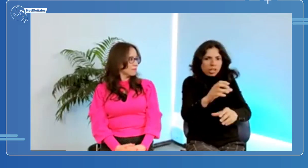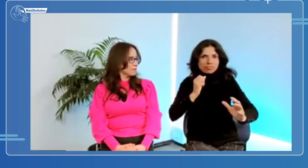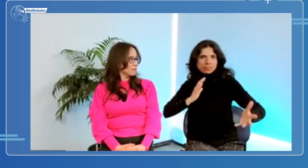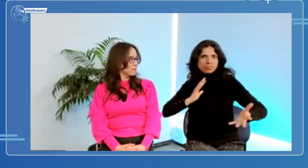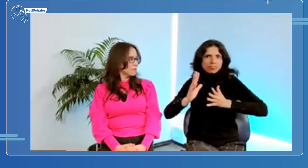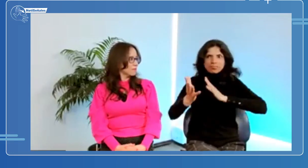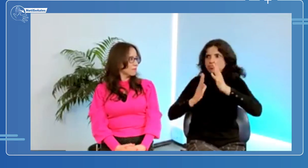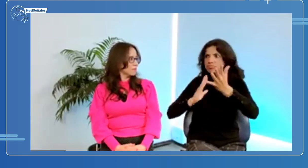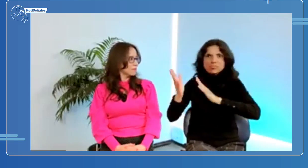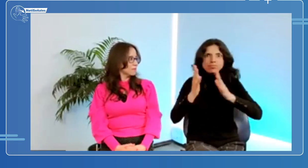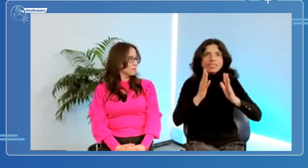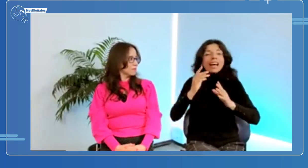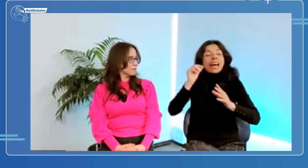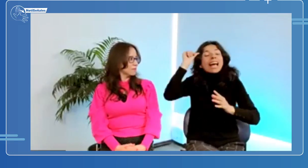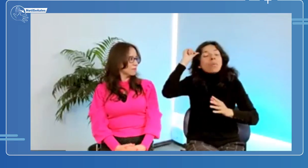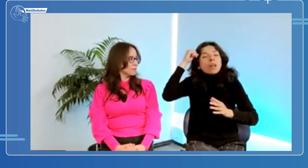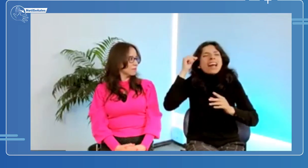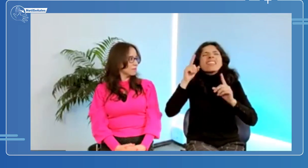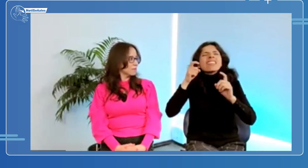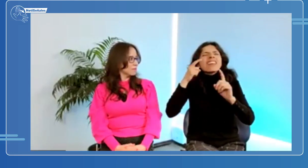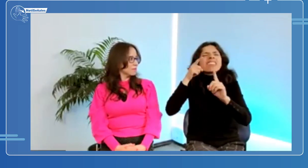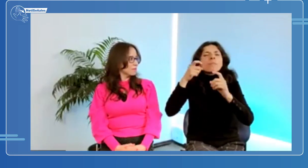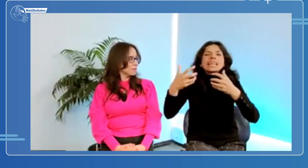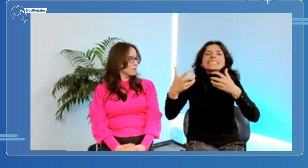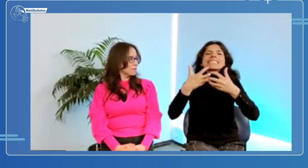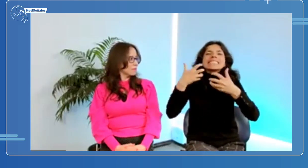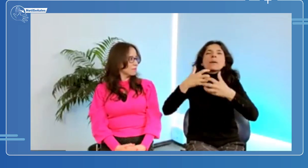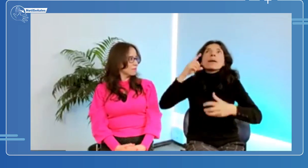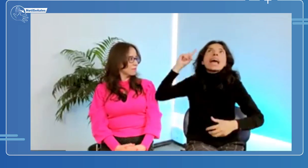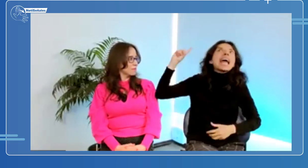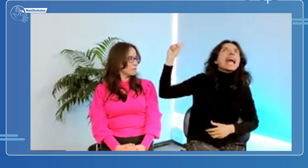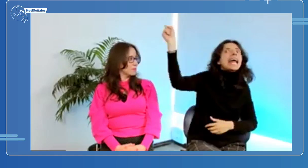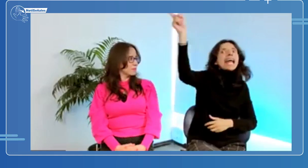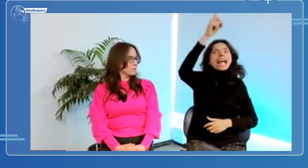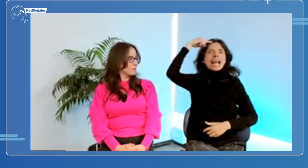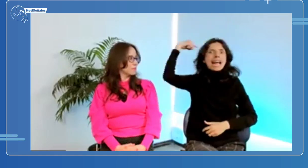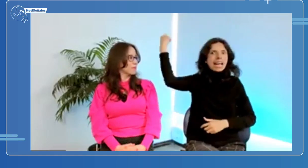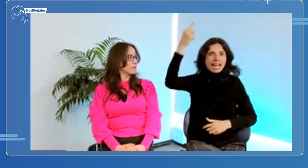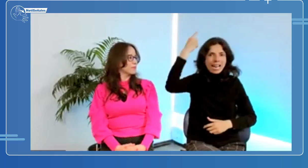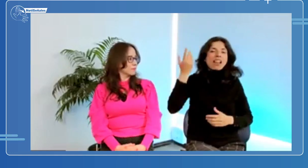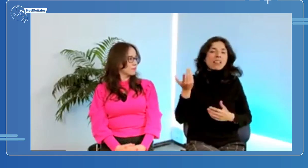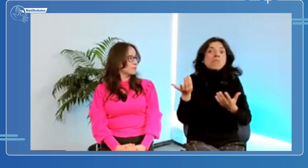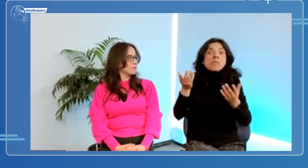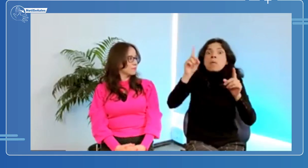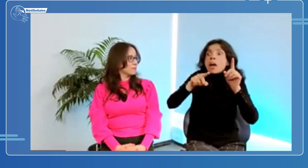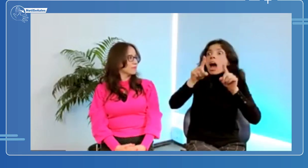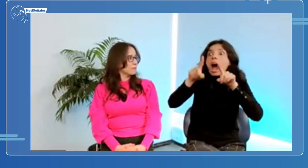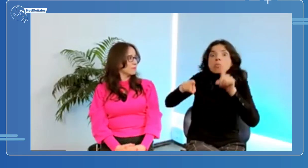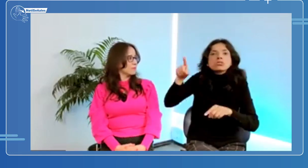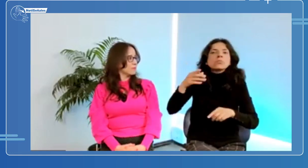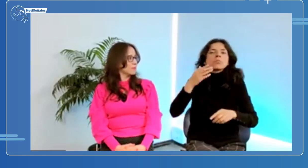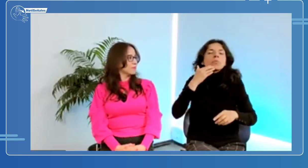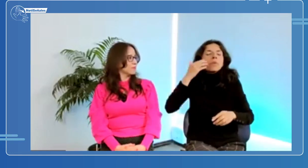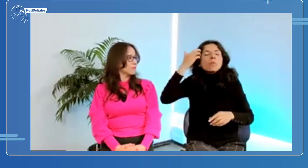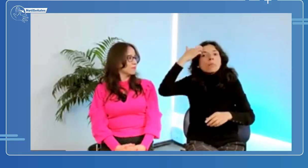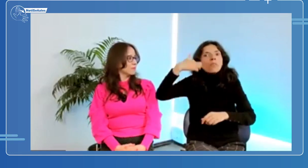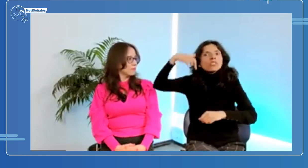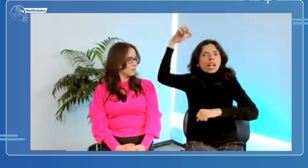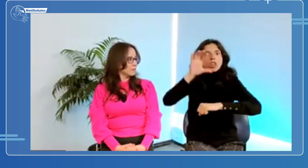las personas en Colombia, son señas que podemos empezar a usar, es hablar del sistema de salud en general. Hay